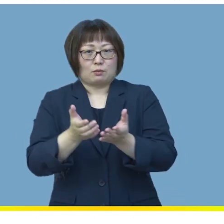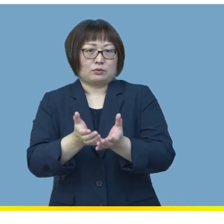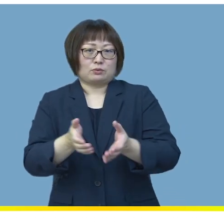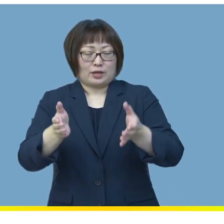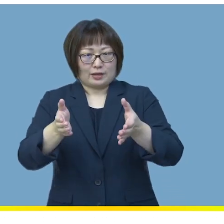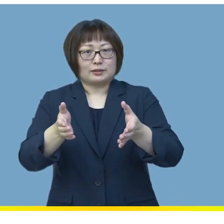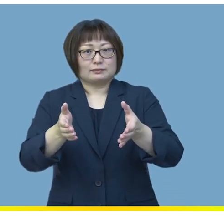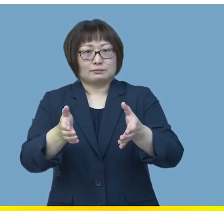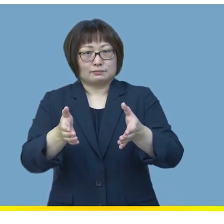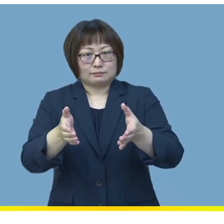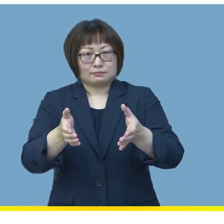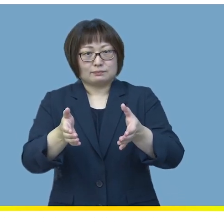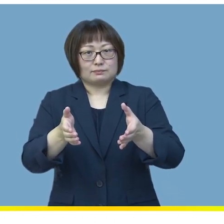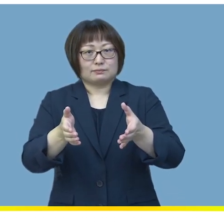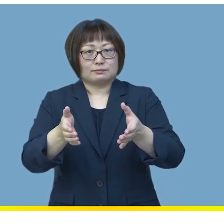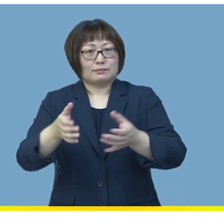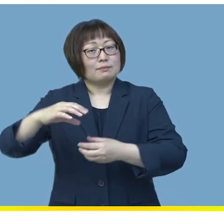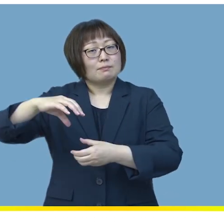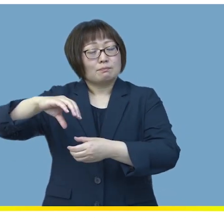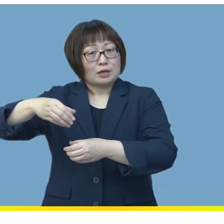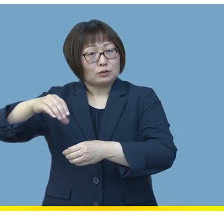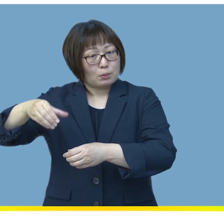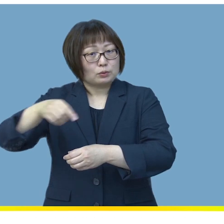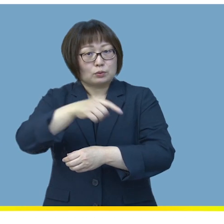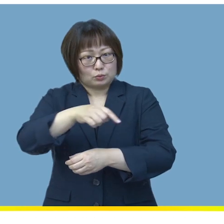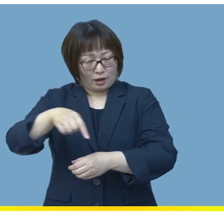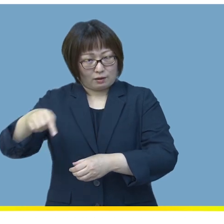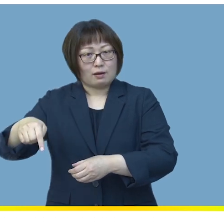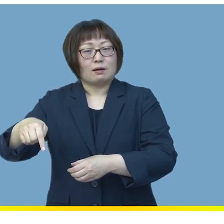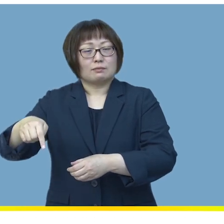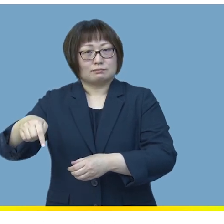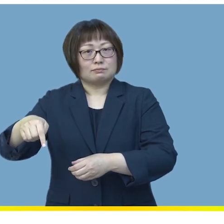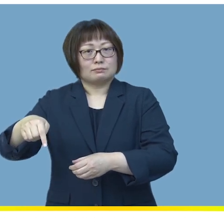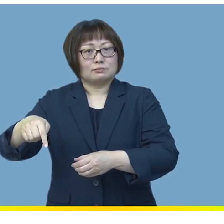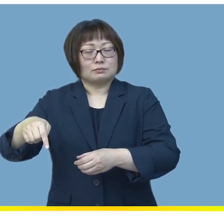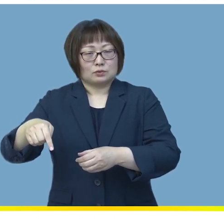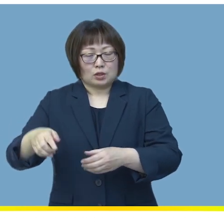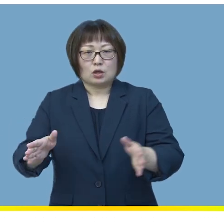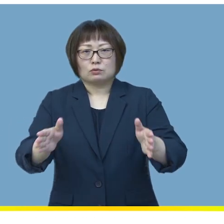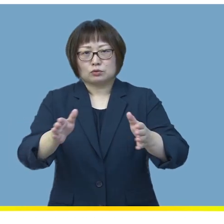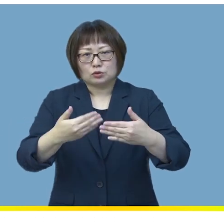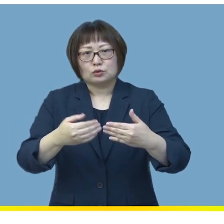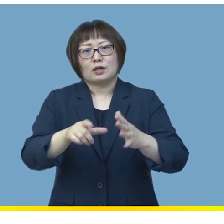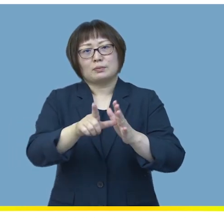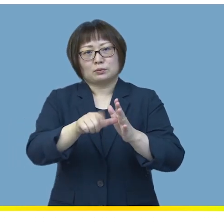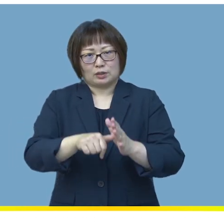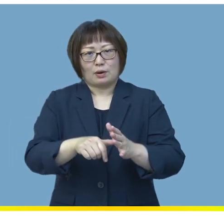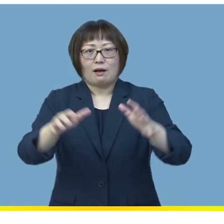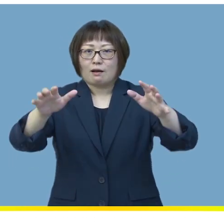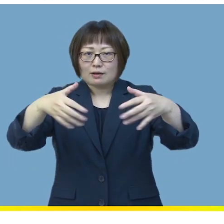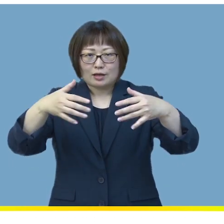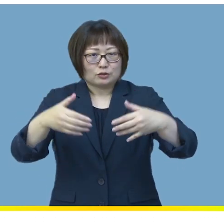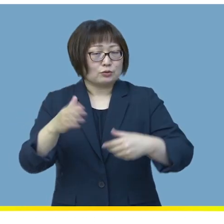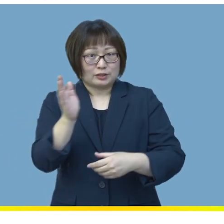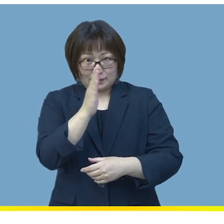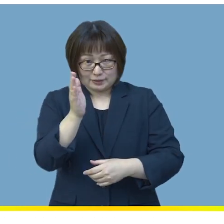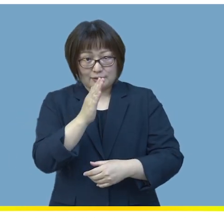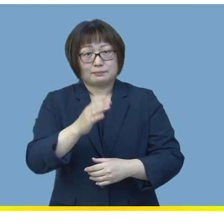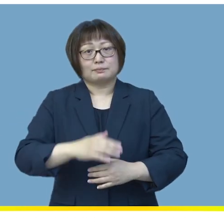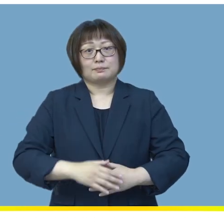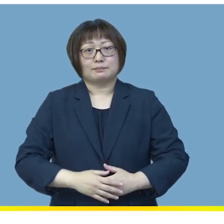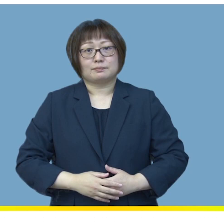トレーペットボトルの回収は休館日は行いません